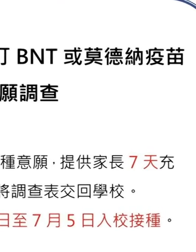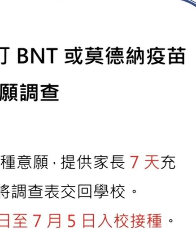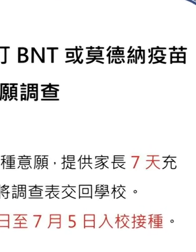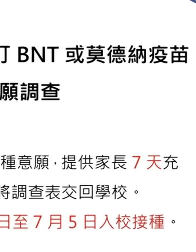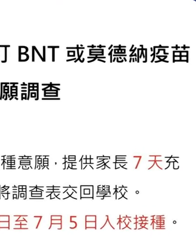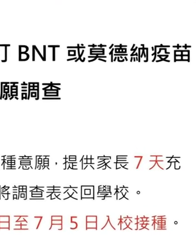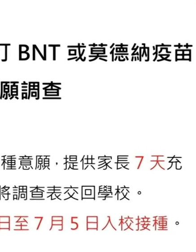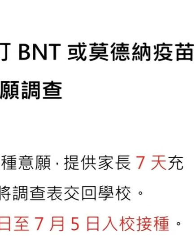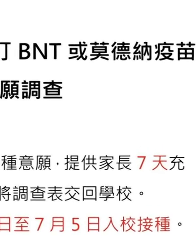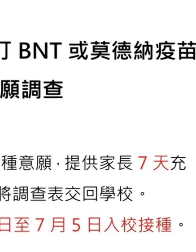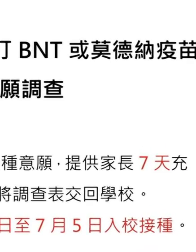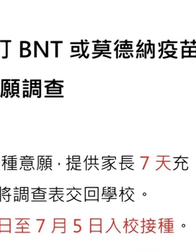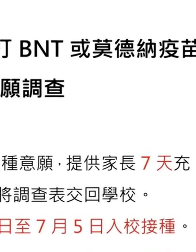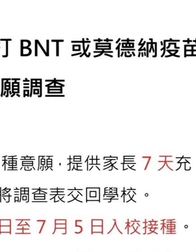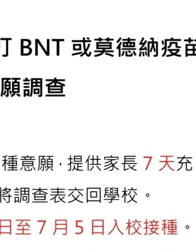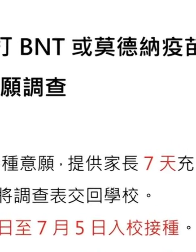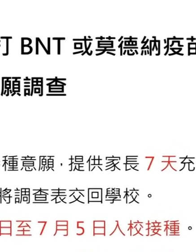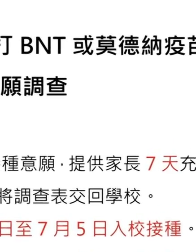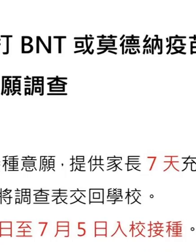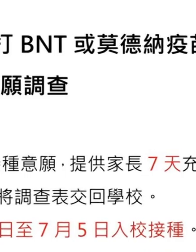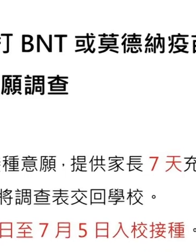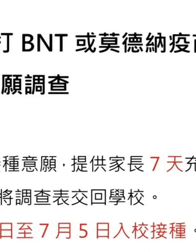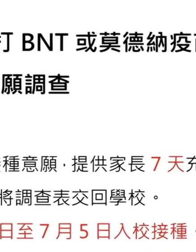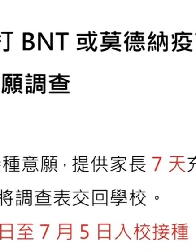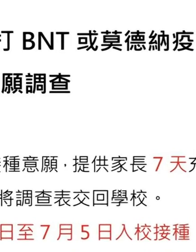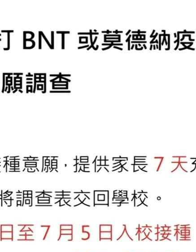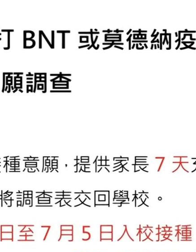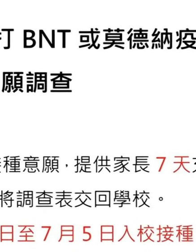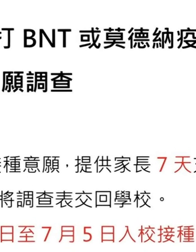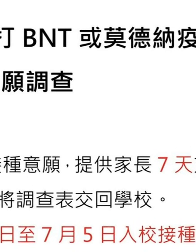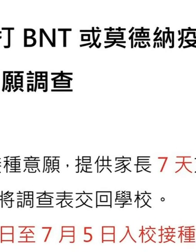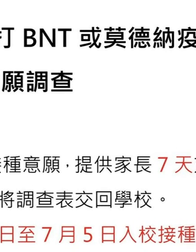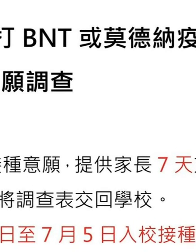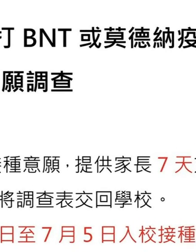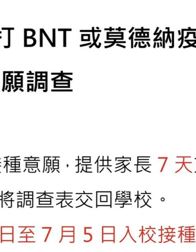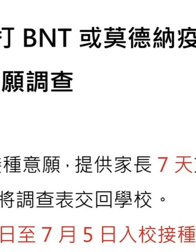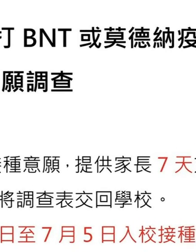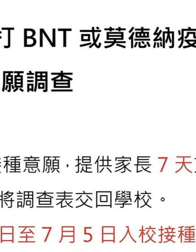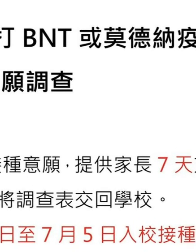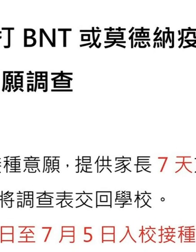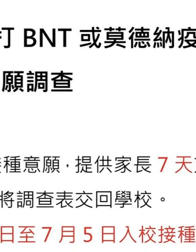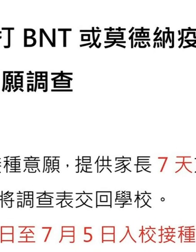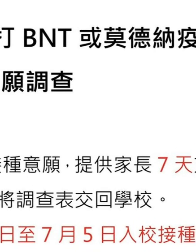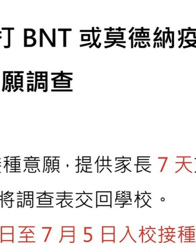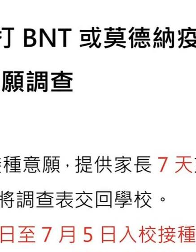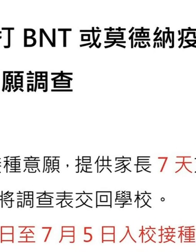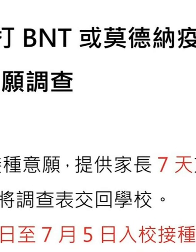续就是卫生局安排在6月27到7月5日之间会落户校的接种。